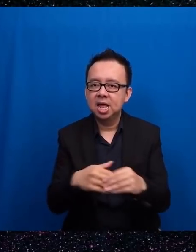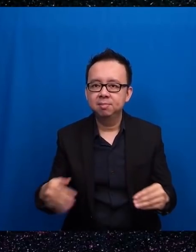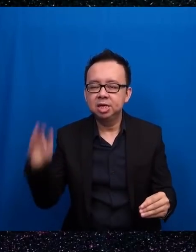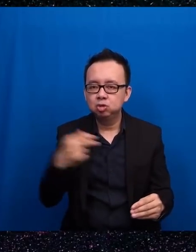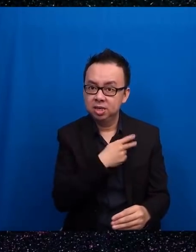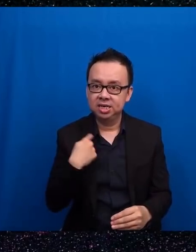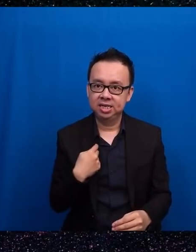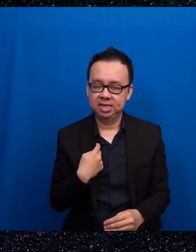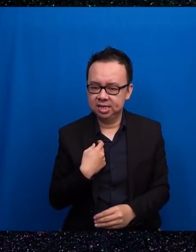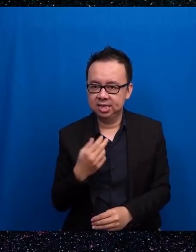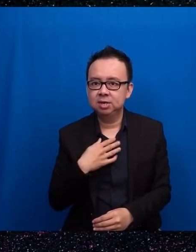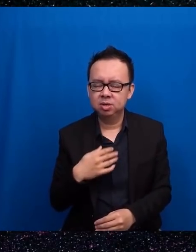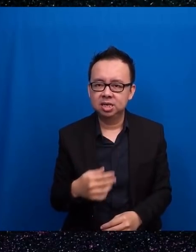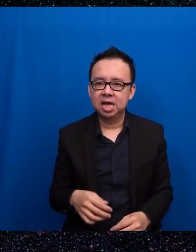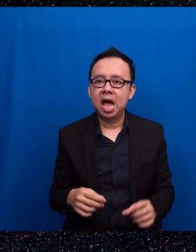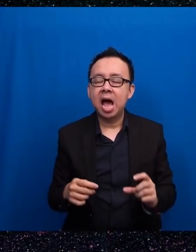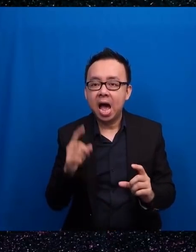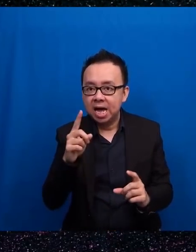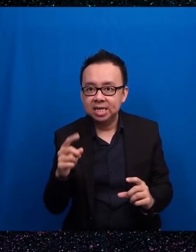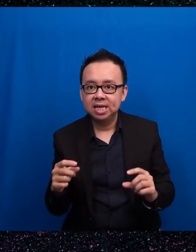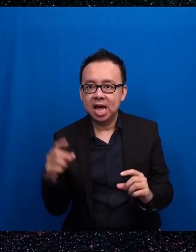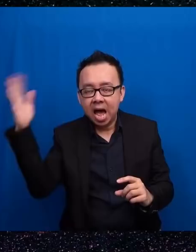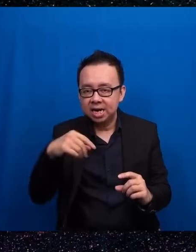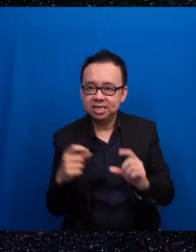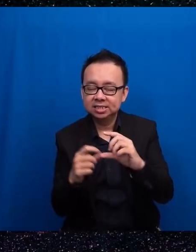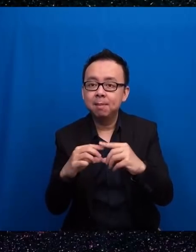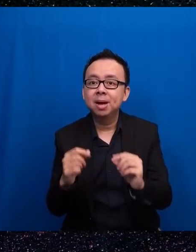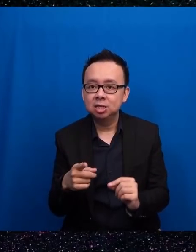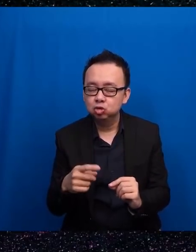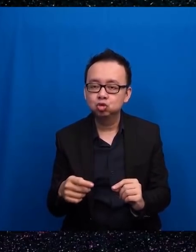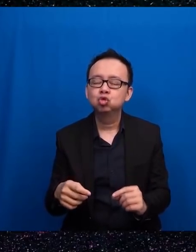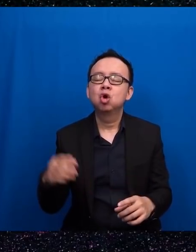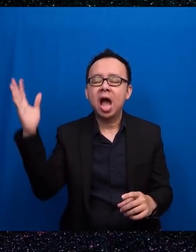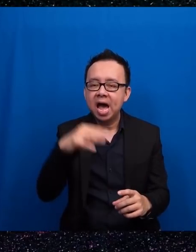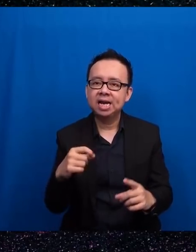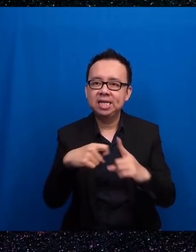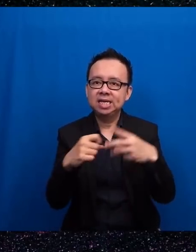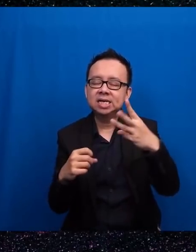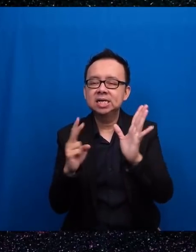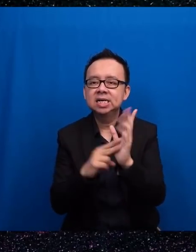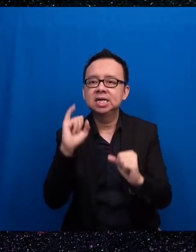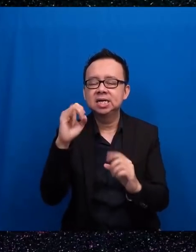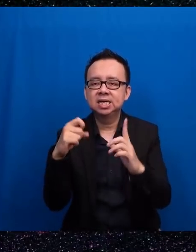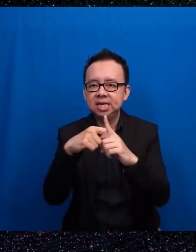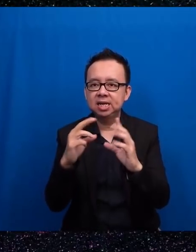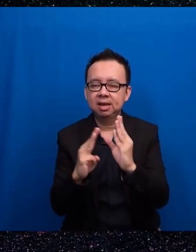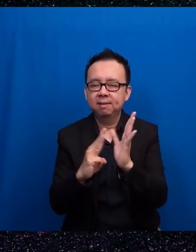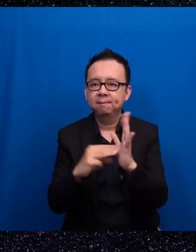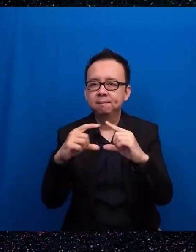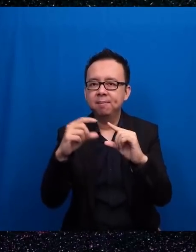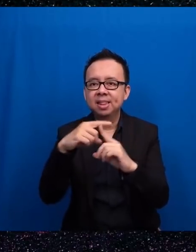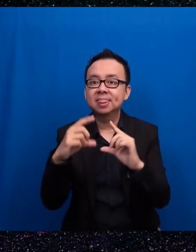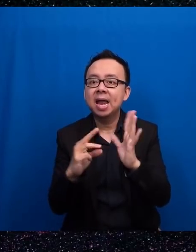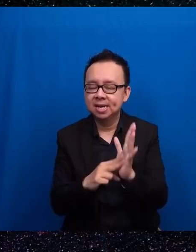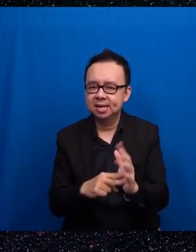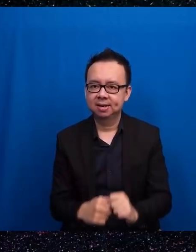disebut hari kenikmatan. Ya, yang lainnya juga disebut sebagai hari yang kudus bagi Tuhan.